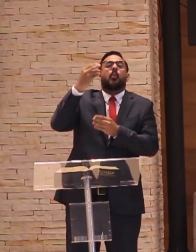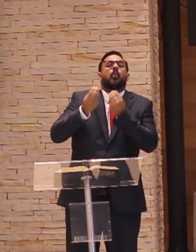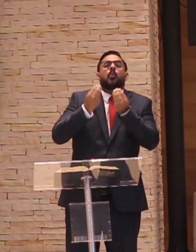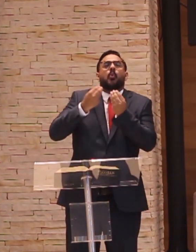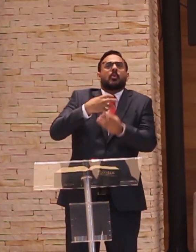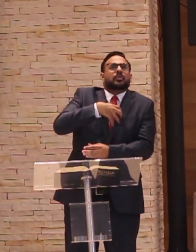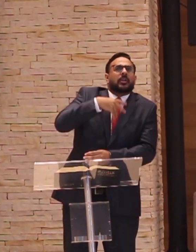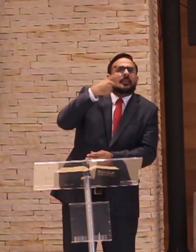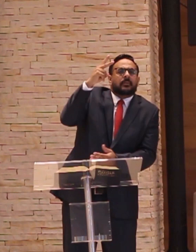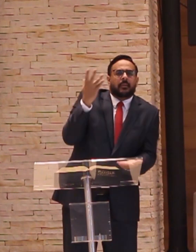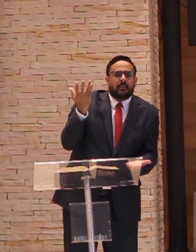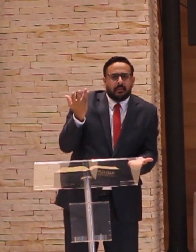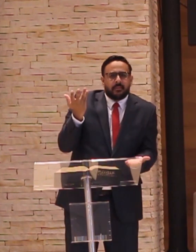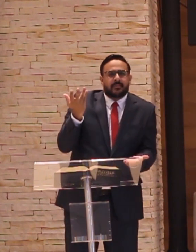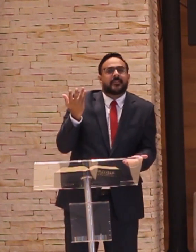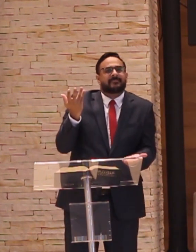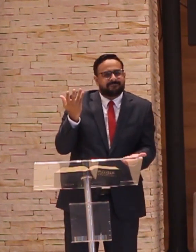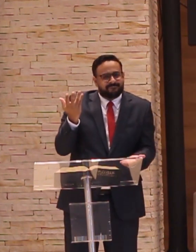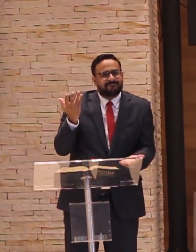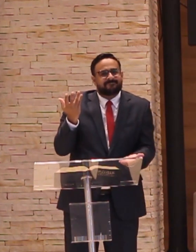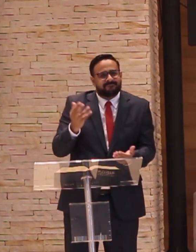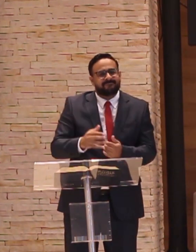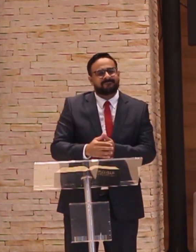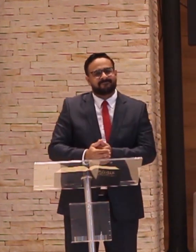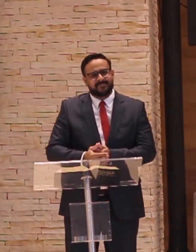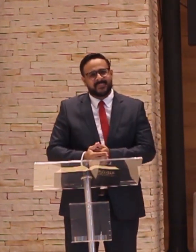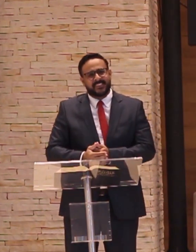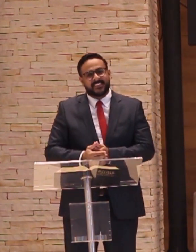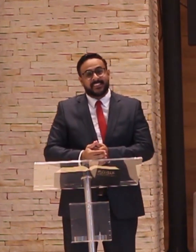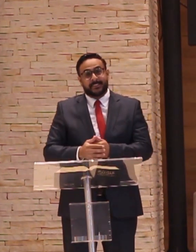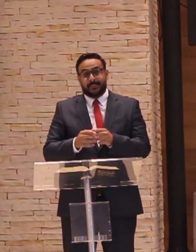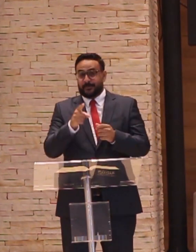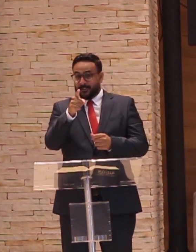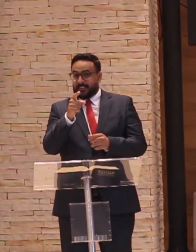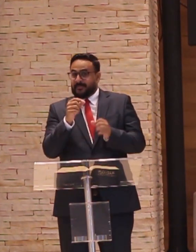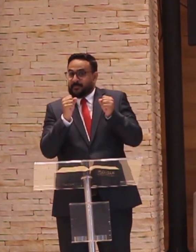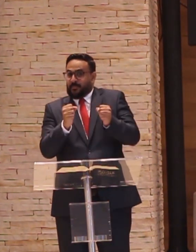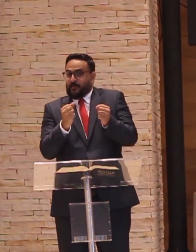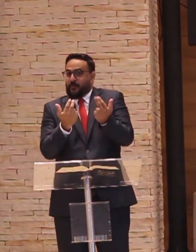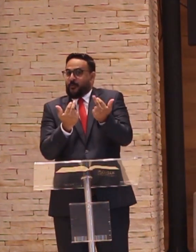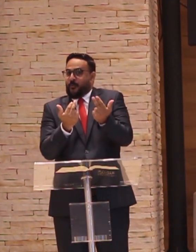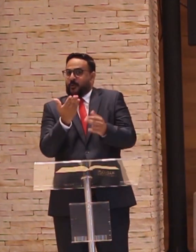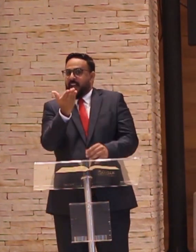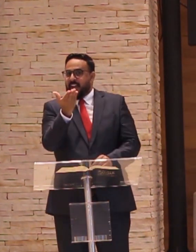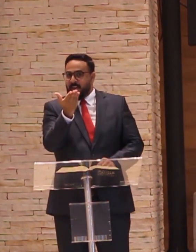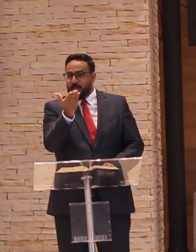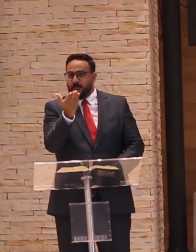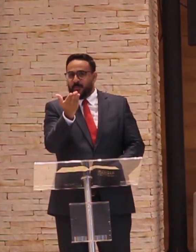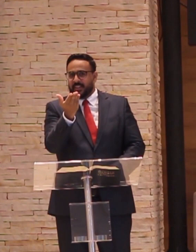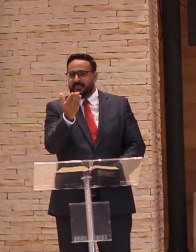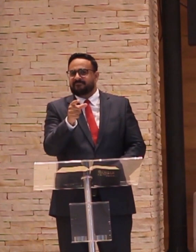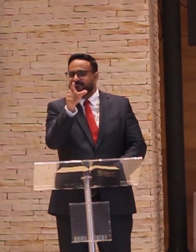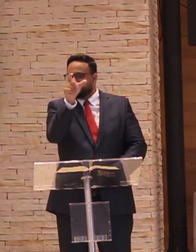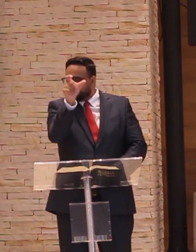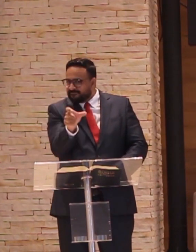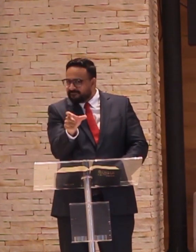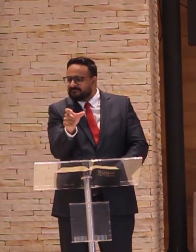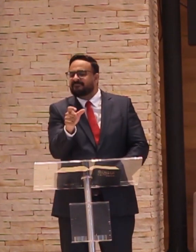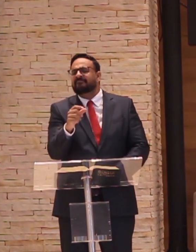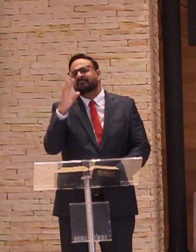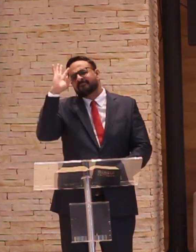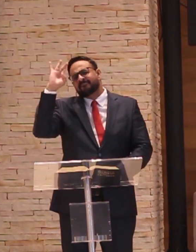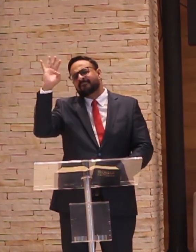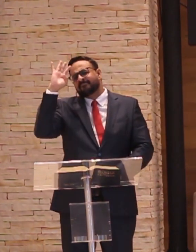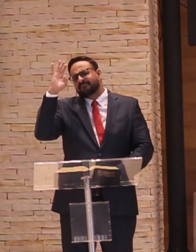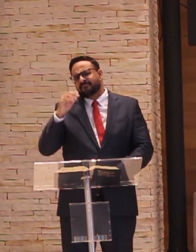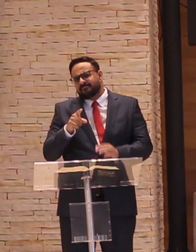ele acreditava na palavra de Deus, ele pôde se aprofundar e entender as qualidades de Deus